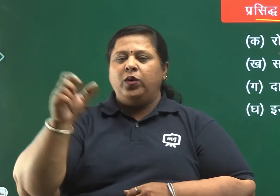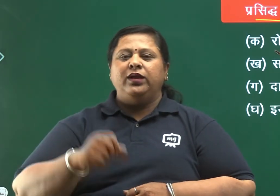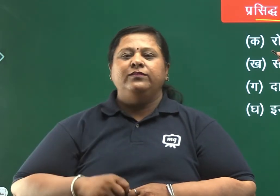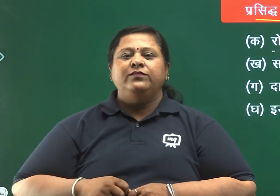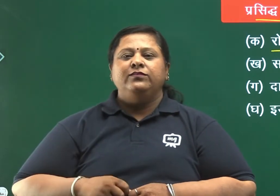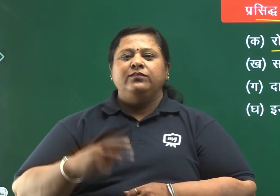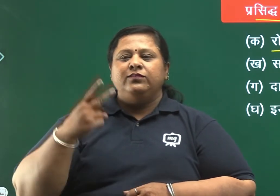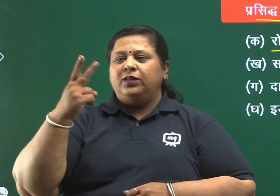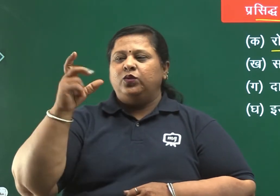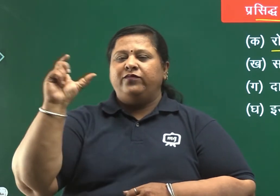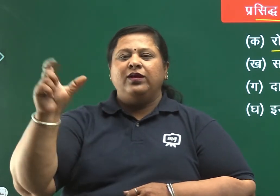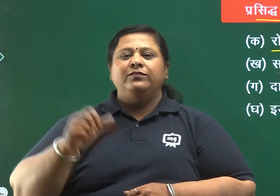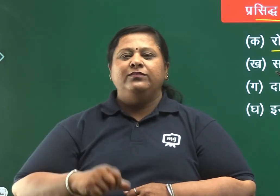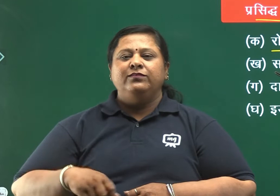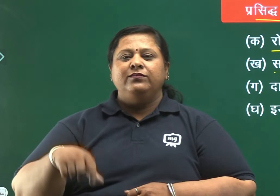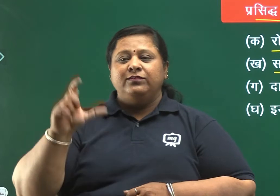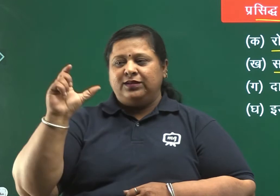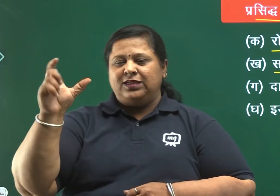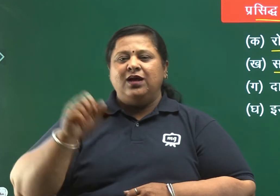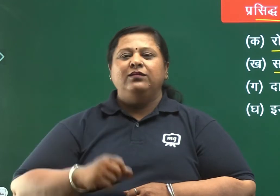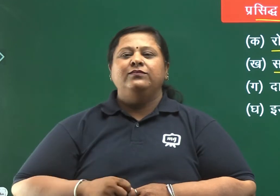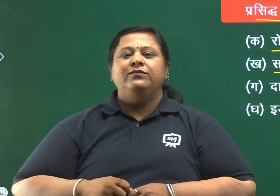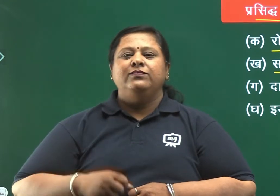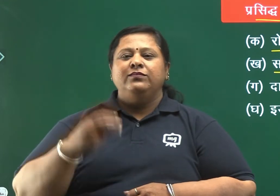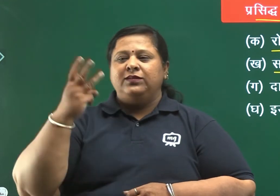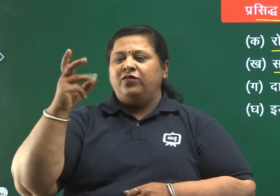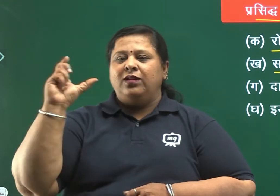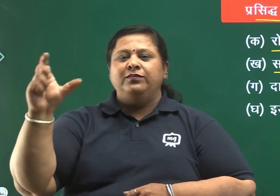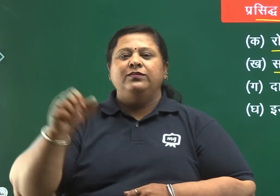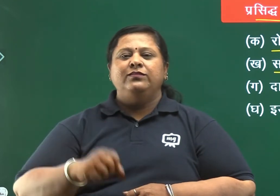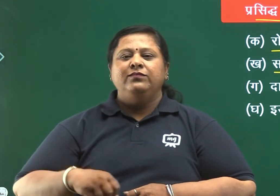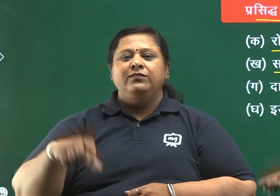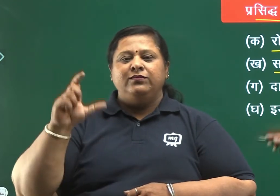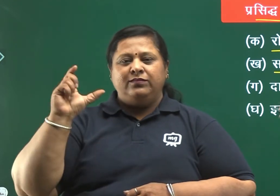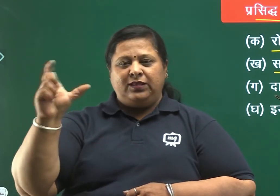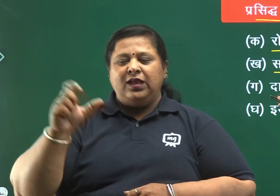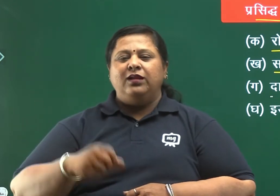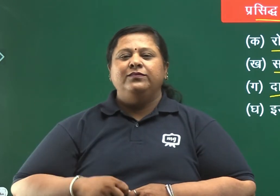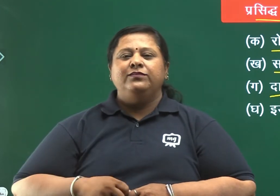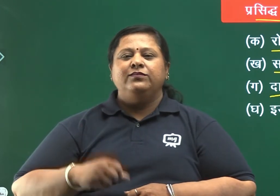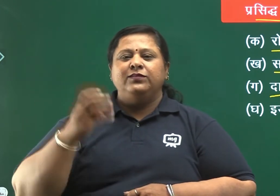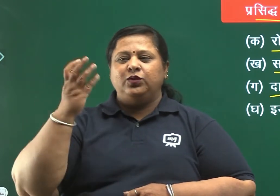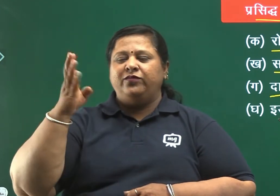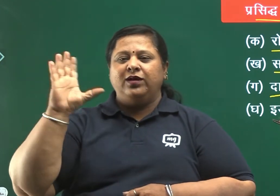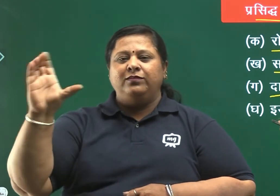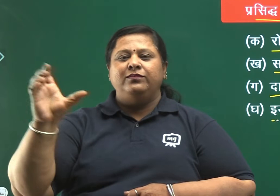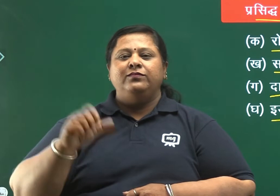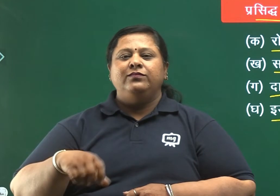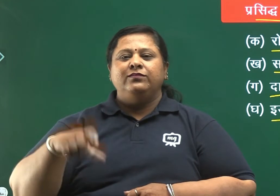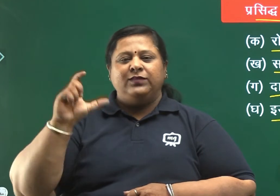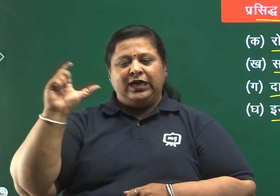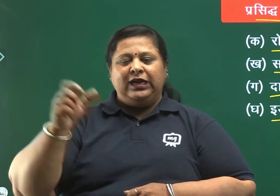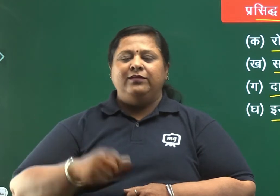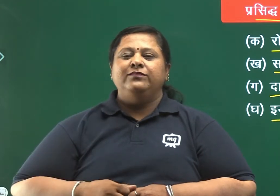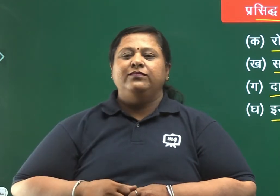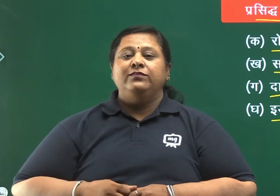रोटी, दूसरा विकल्प साग, तीसरा विकल्प दाल या चौथा